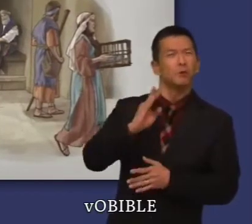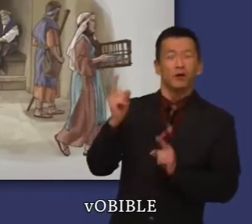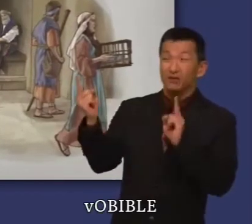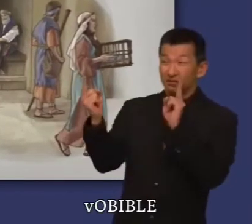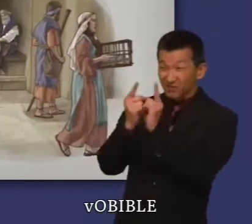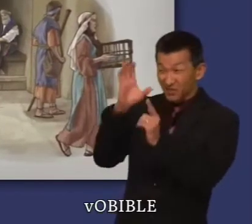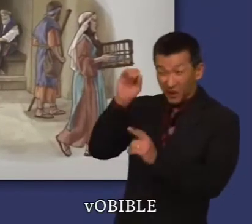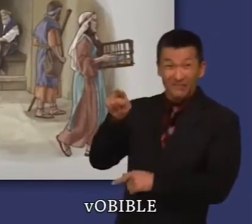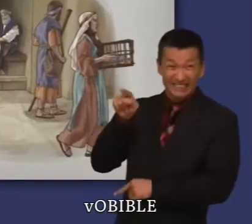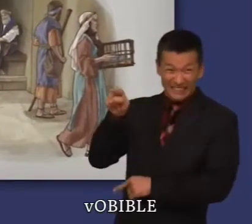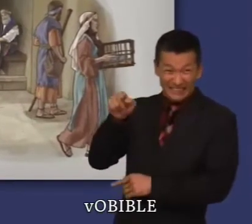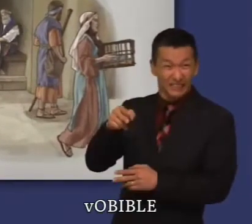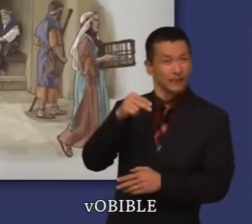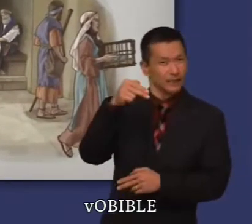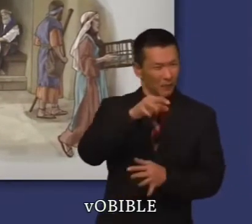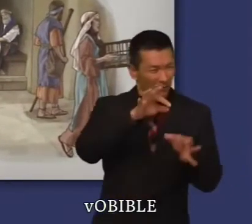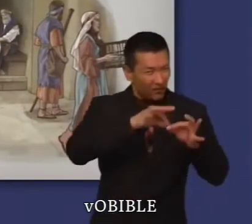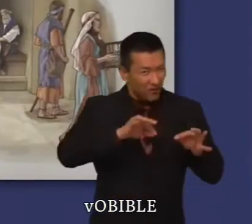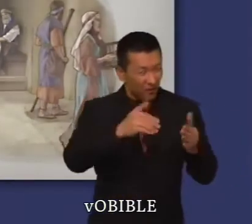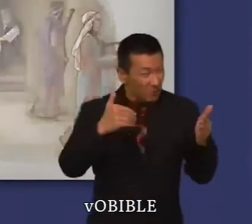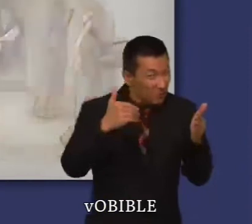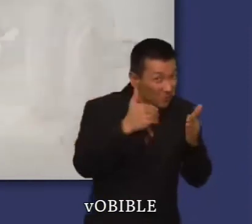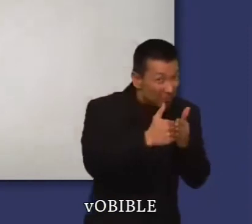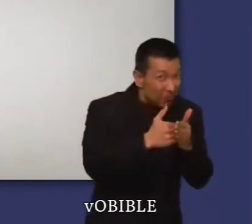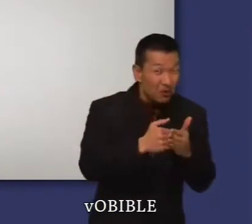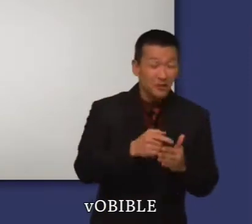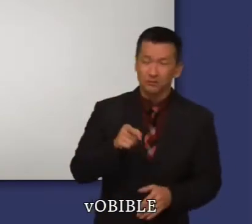Noémie et qui perpétuerait la lignée d'Élimélec.